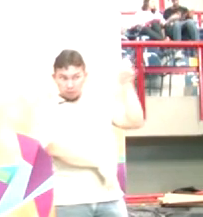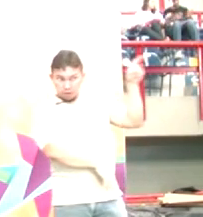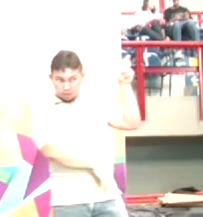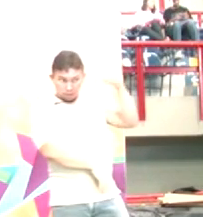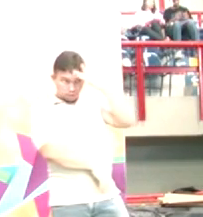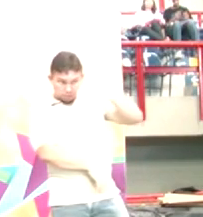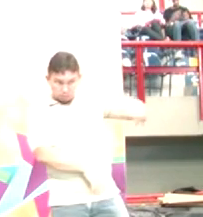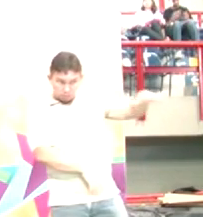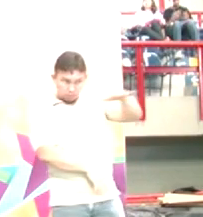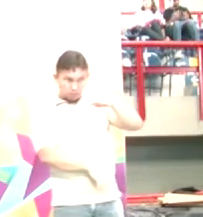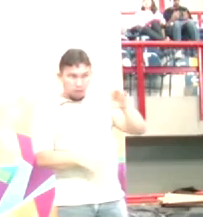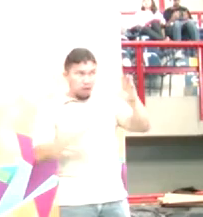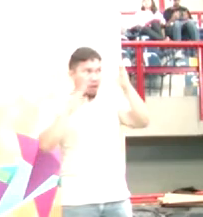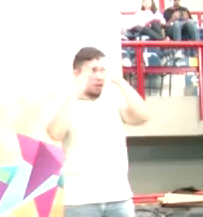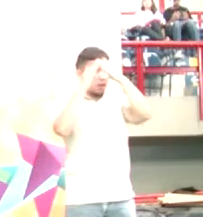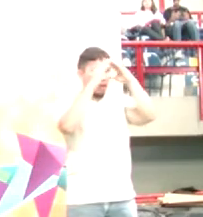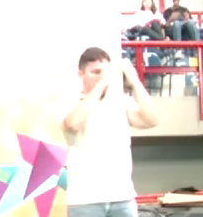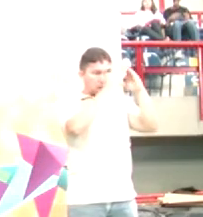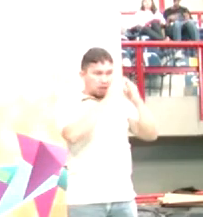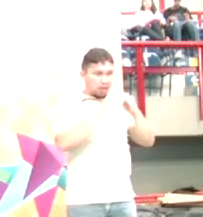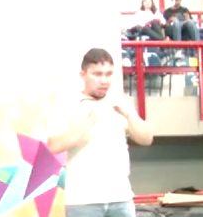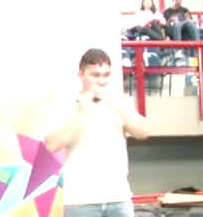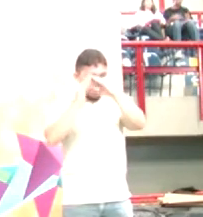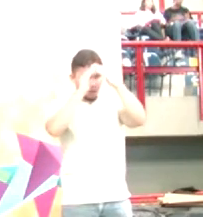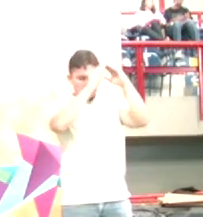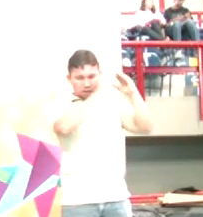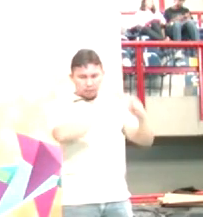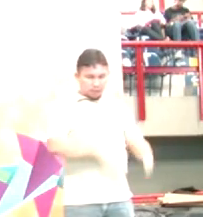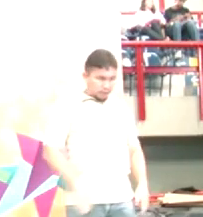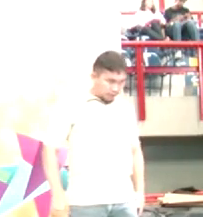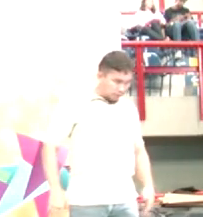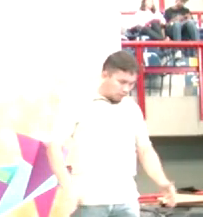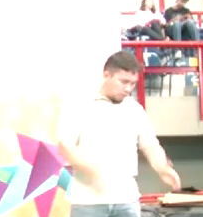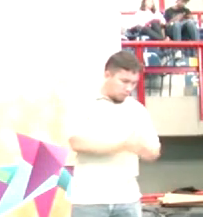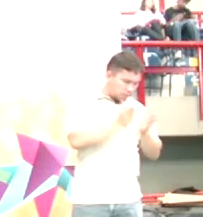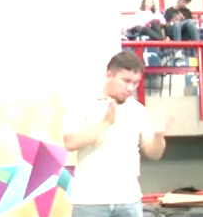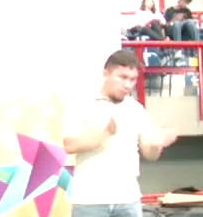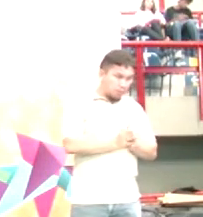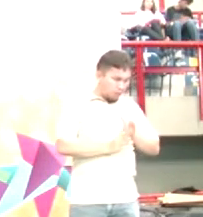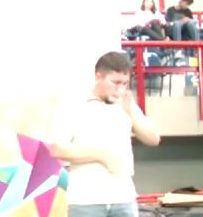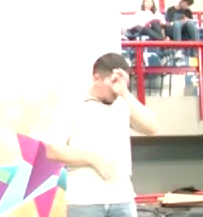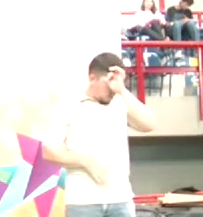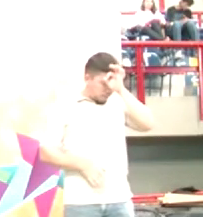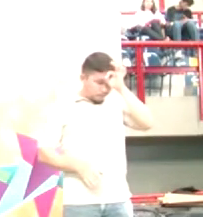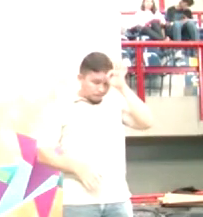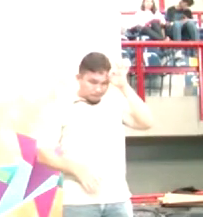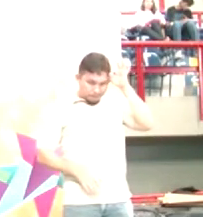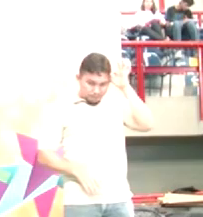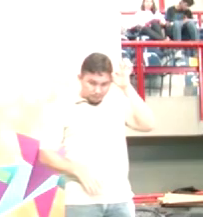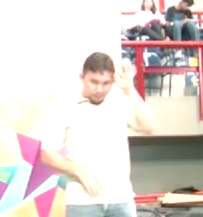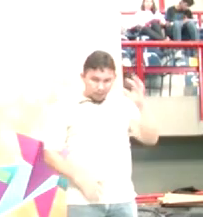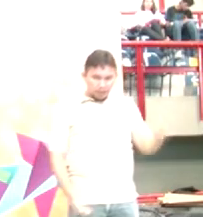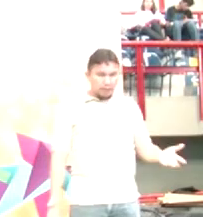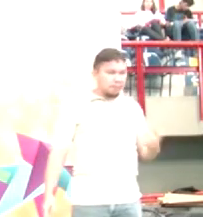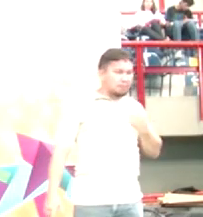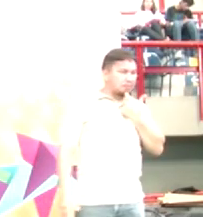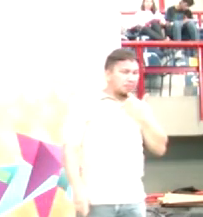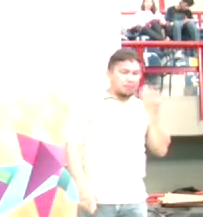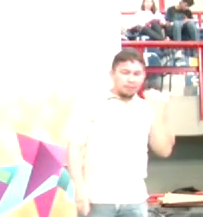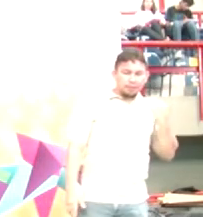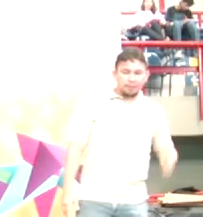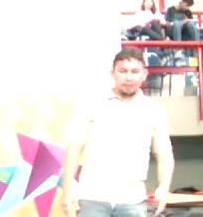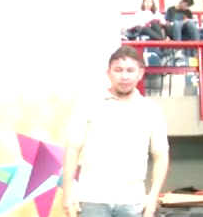Janeiro, das favelas, um povo pobre, humilde, que fazia pouco